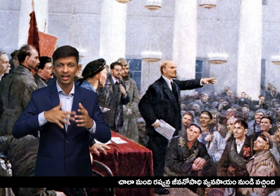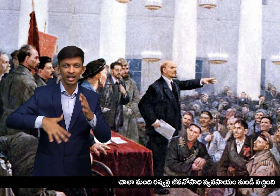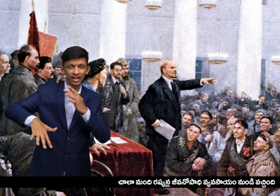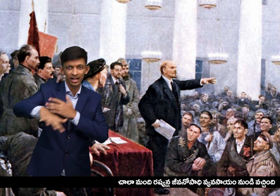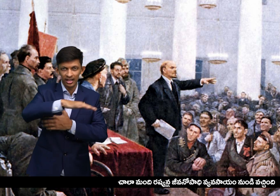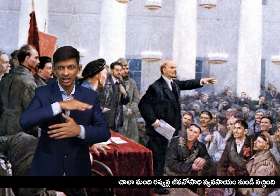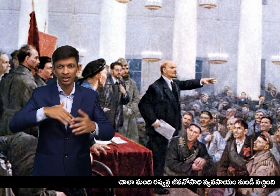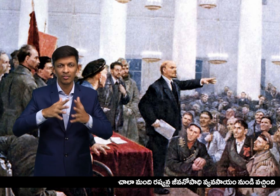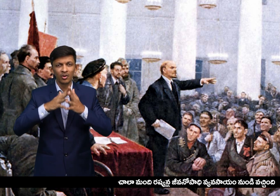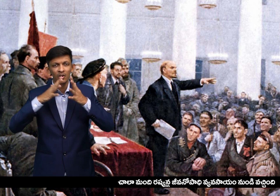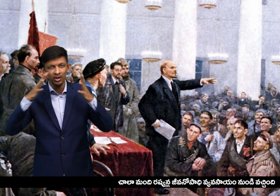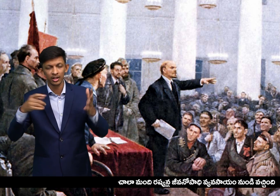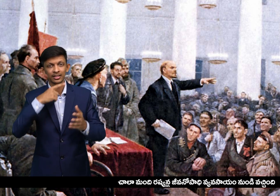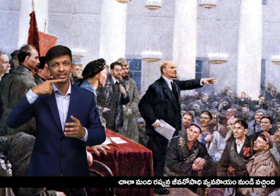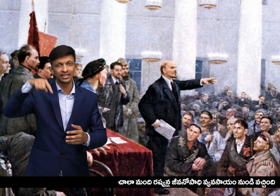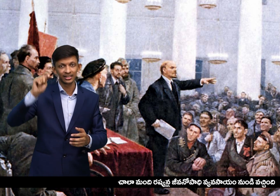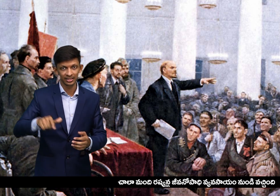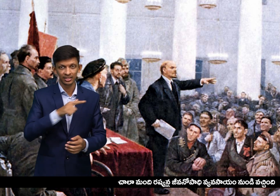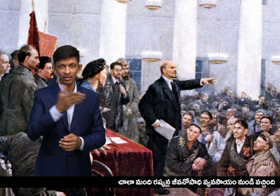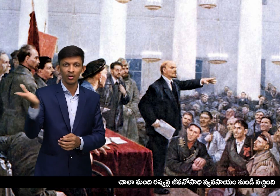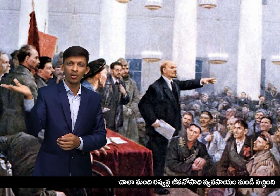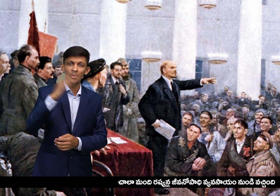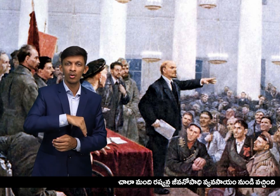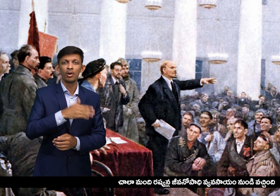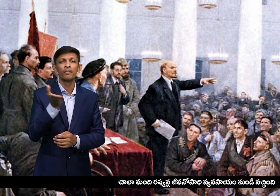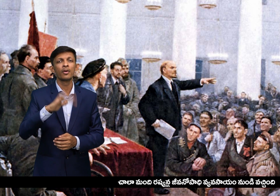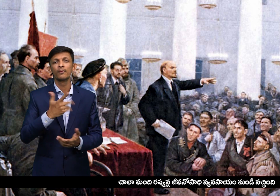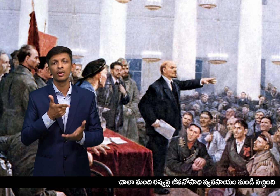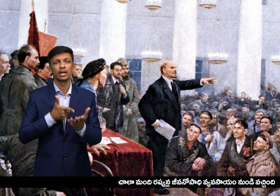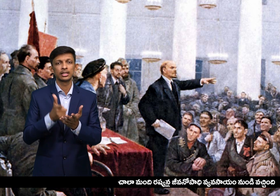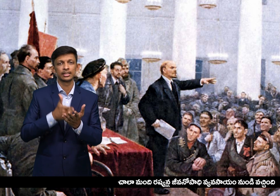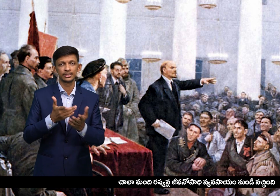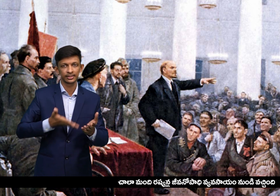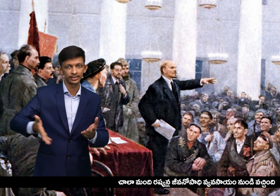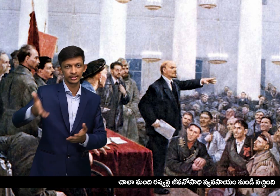చాలామంది రష్యన్ల జీవనోపాధి వ్యవసాయం నుండి వచ్చింది.